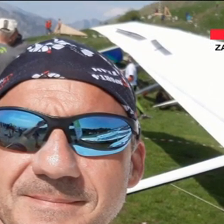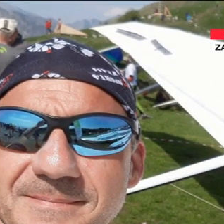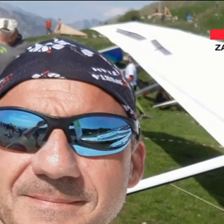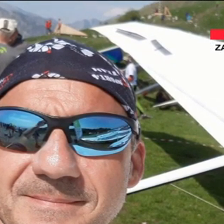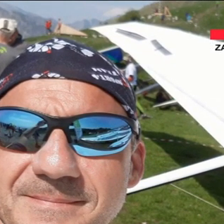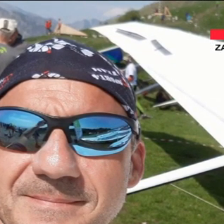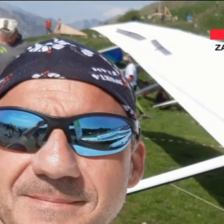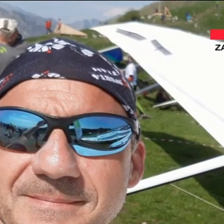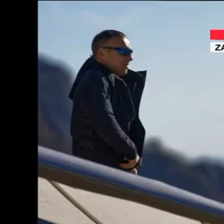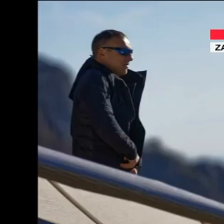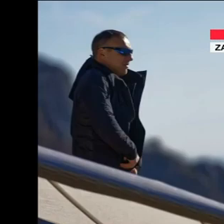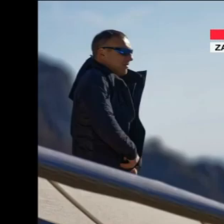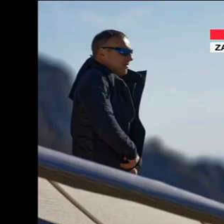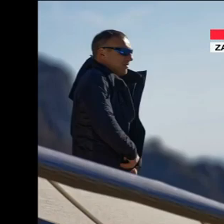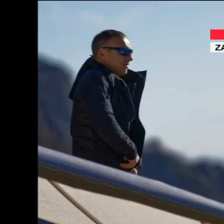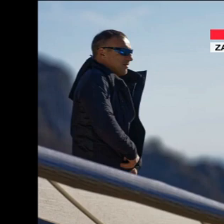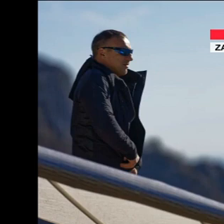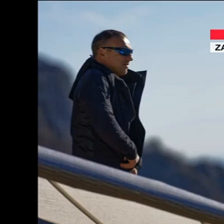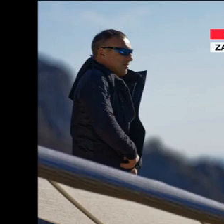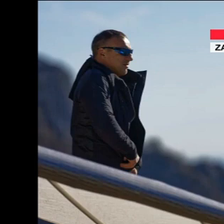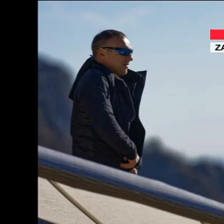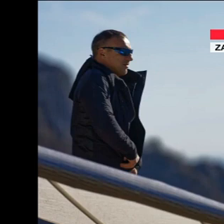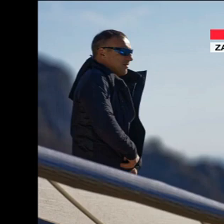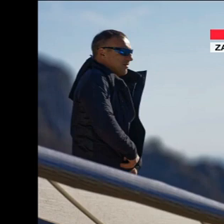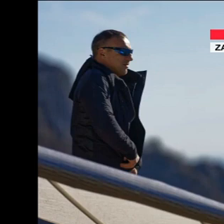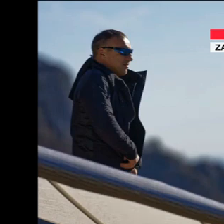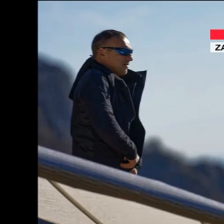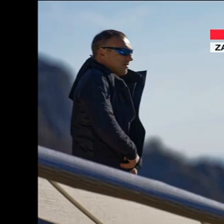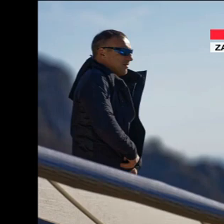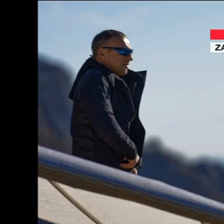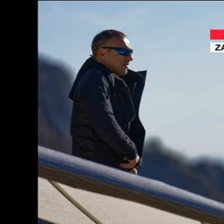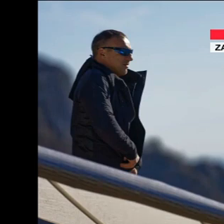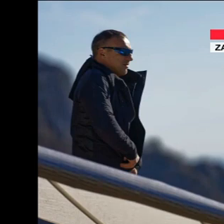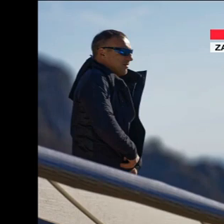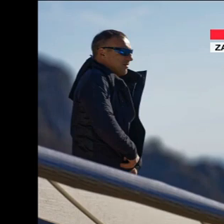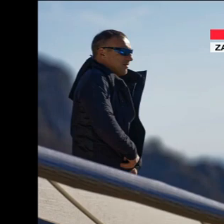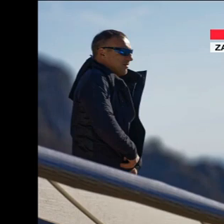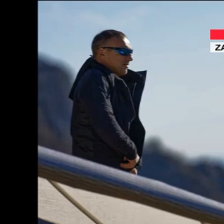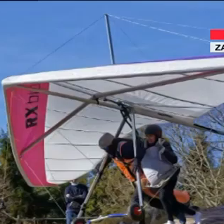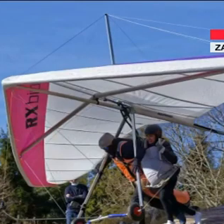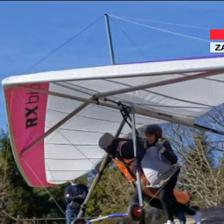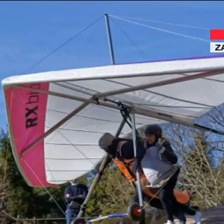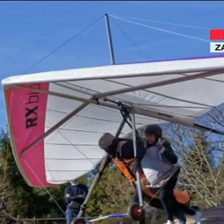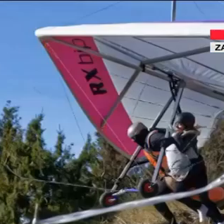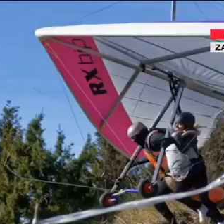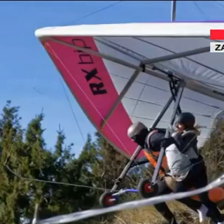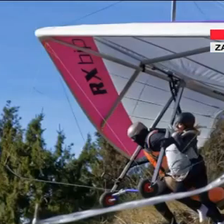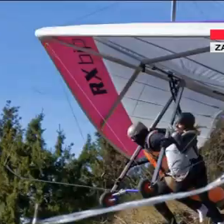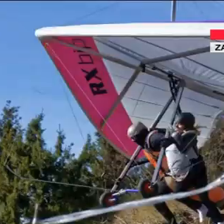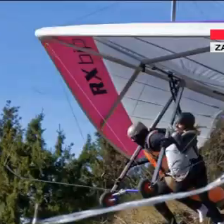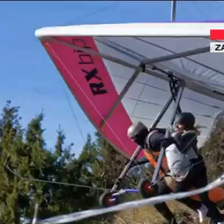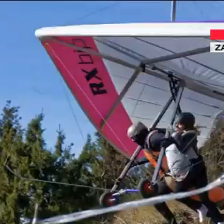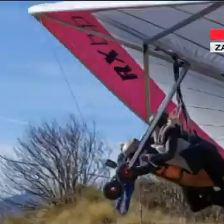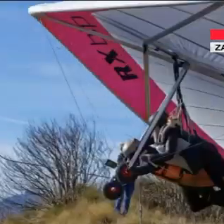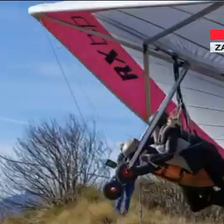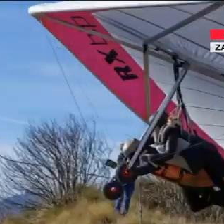la vita cadendo dal suo deltaplano. Baratto, che aveva una grande esperienza, aveva appena effettuato il decollo dalla pedana di Col del Pupolo assieme a